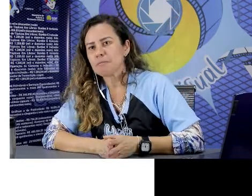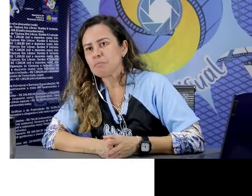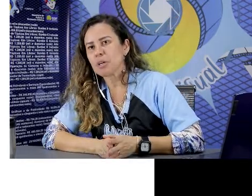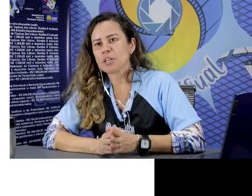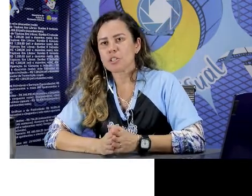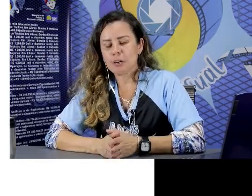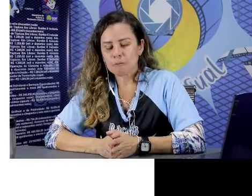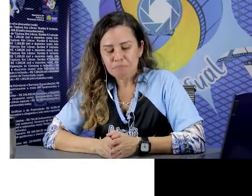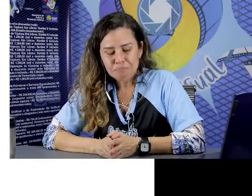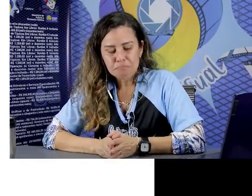uma questão